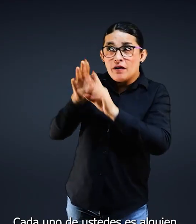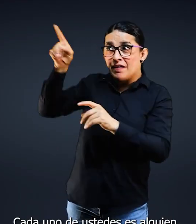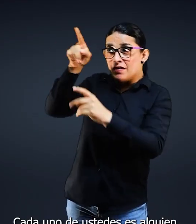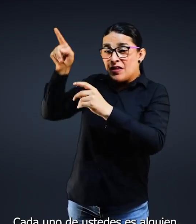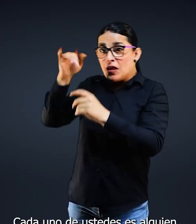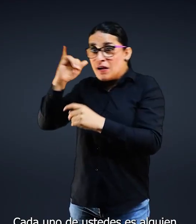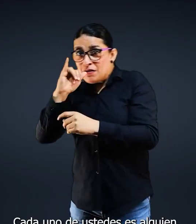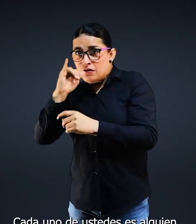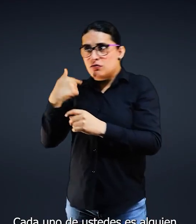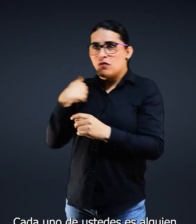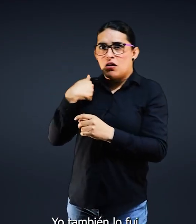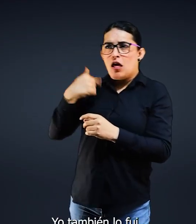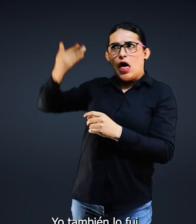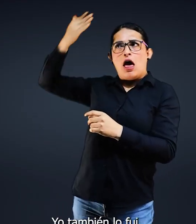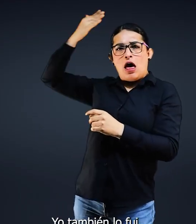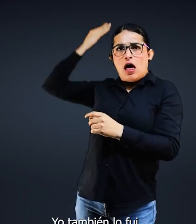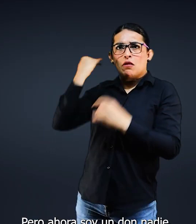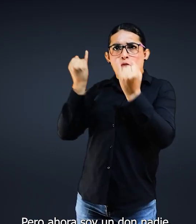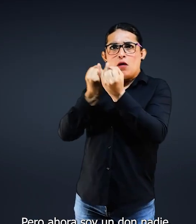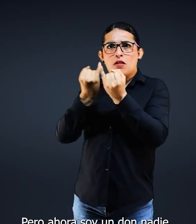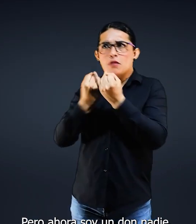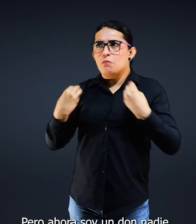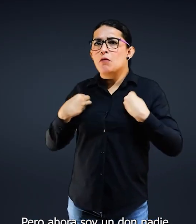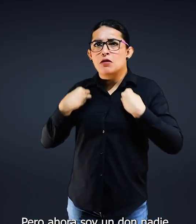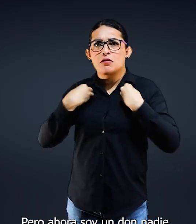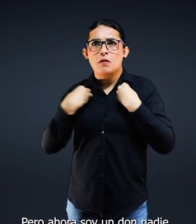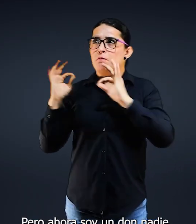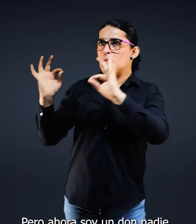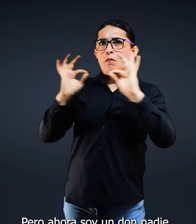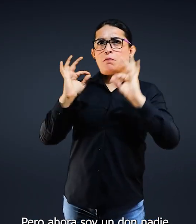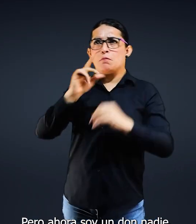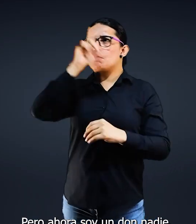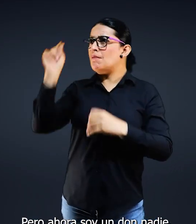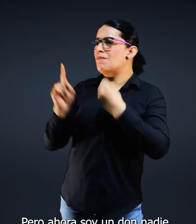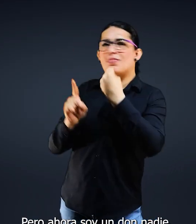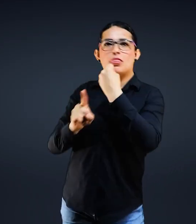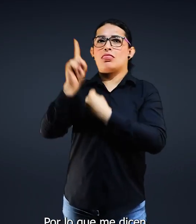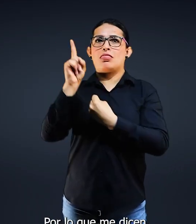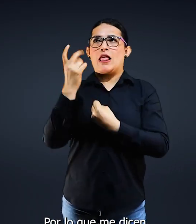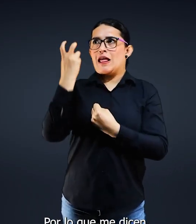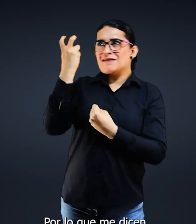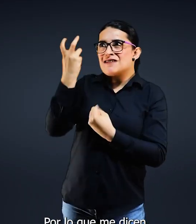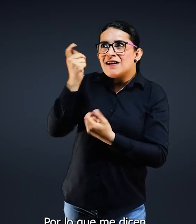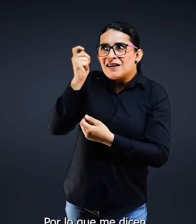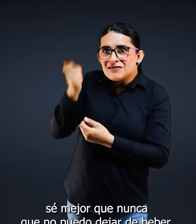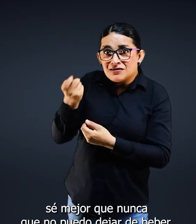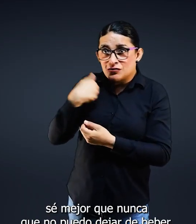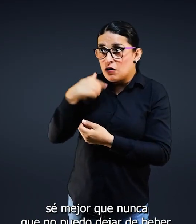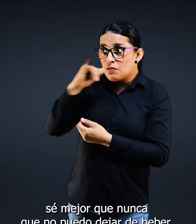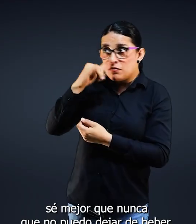Cada uno de ustedes es alguien, yo también lo fui, pero ahora soy un don nadie. Por lo que me dicen, sé mejor que nunca